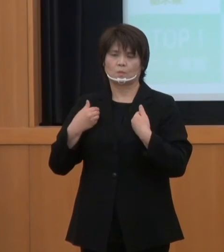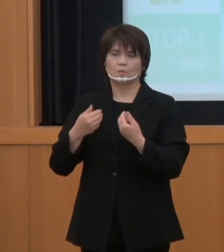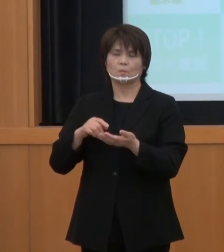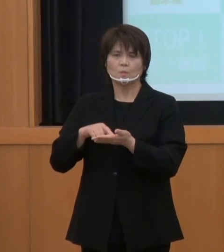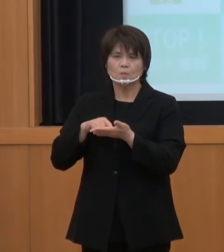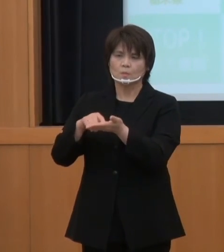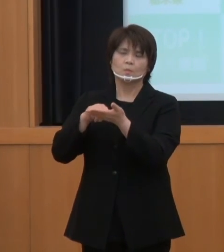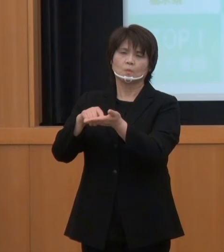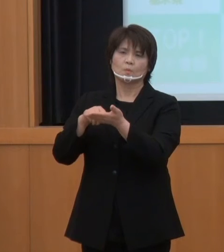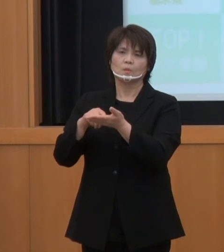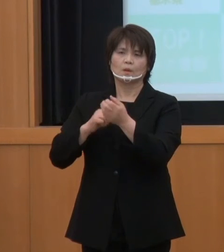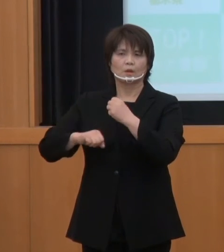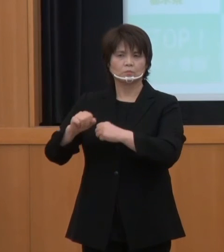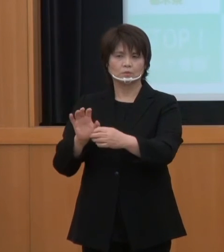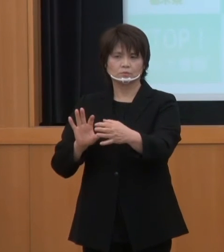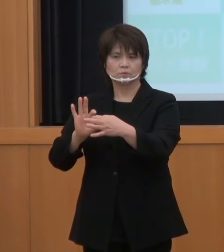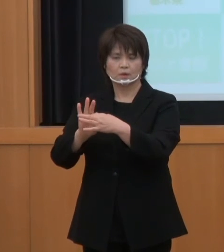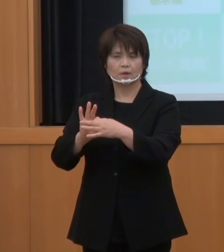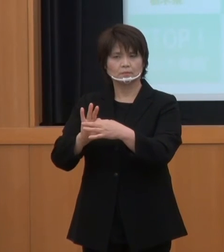が